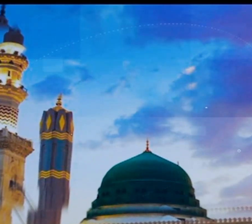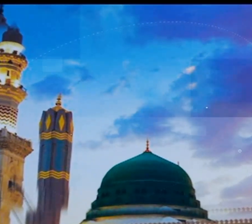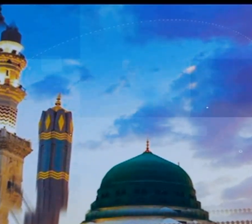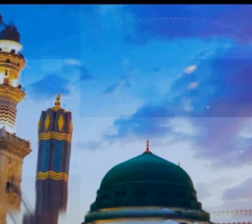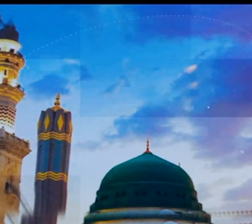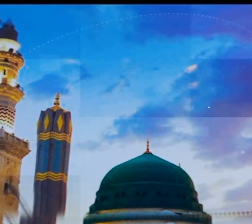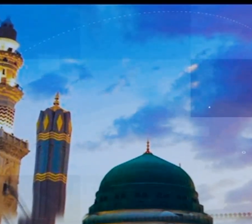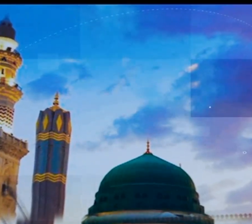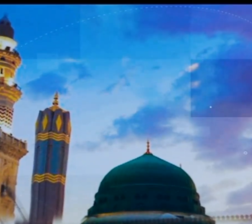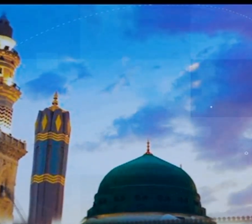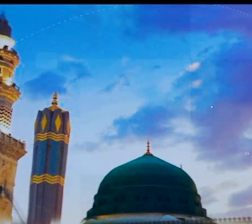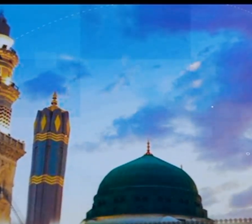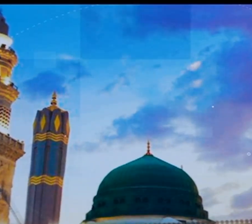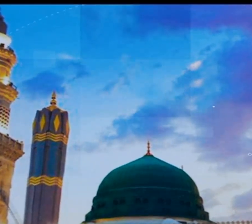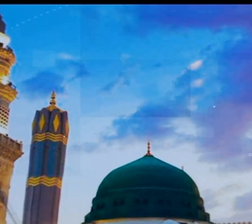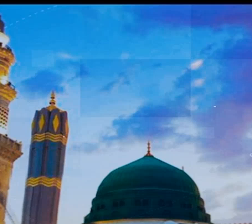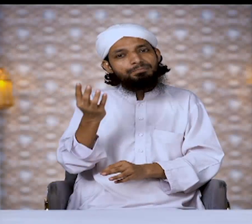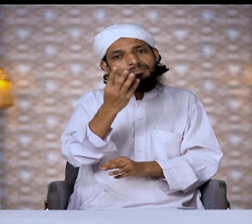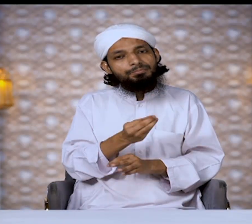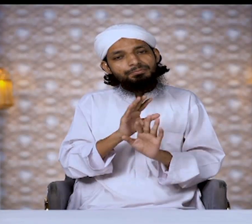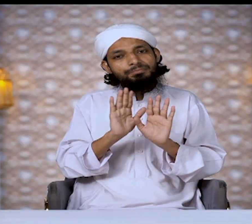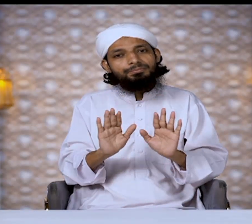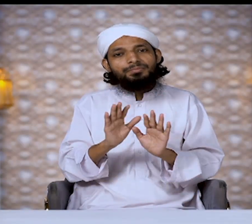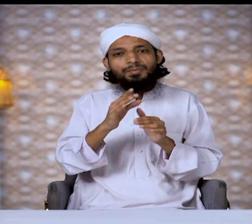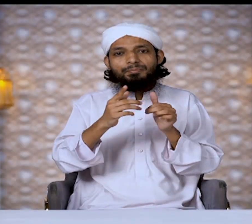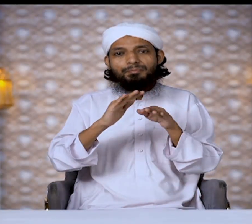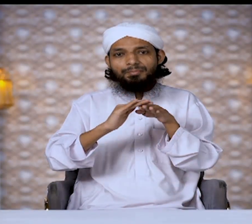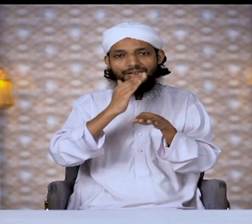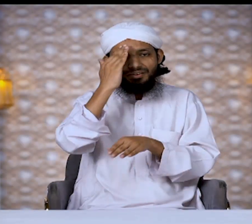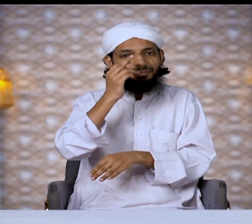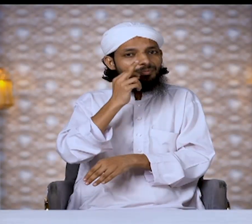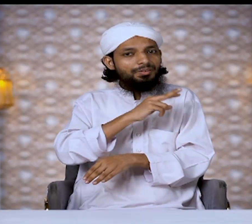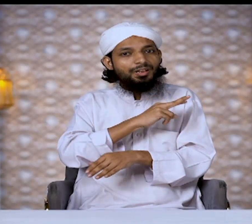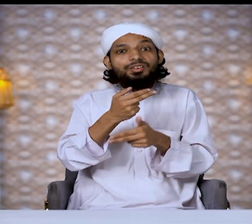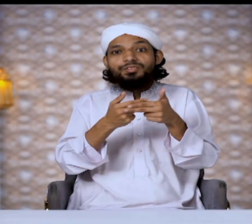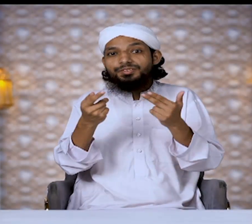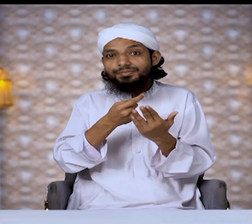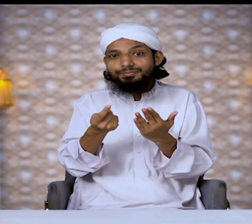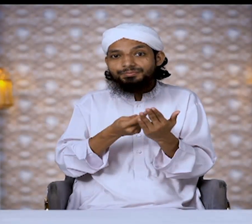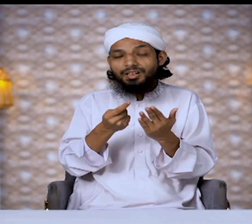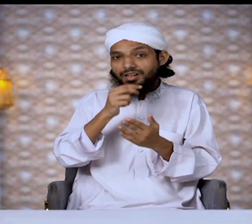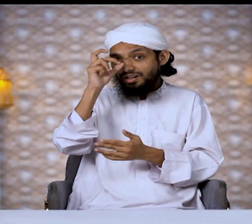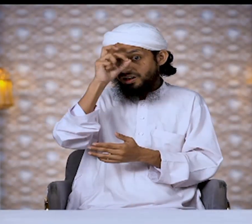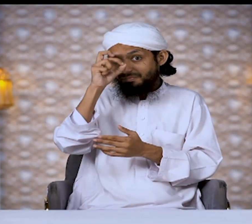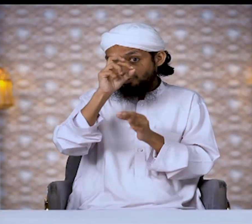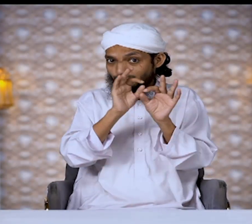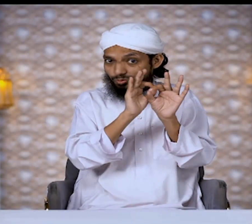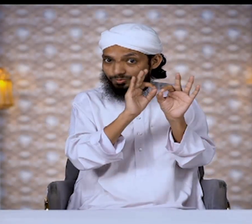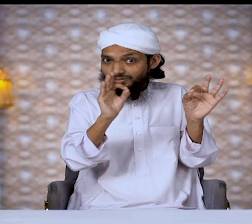صلی اللہ علی محمد۔ پیارے اسلامی بھائیو، تصنیف کے علاوہ آپ رحمۃ اللہ علیہ نے درسی کتب سے فارغ ہونے کے